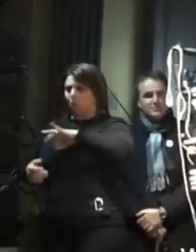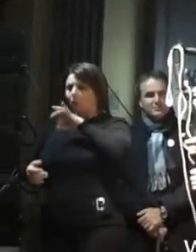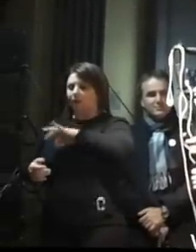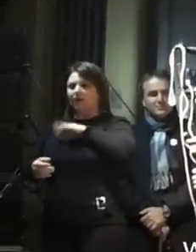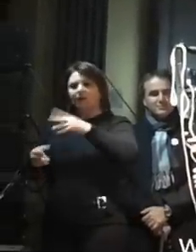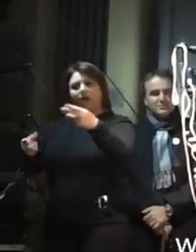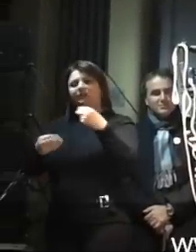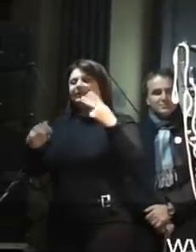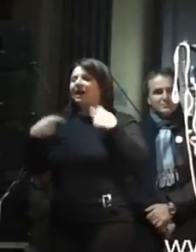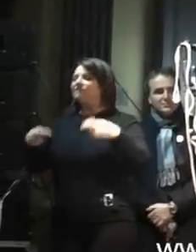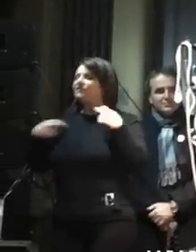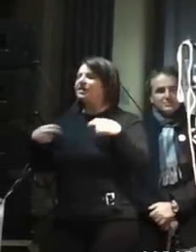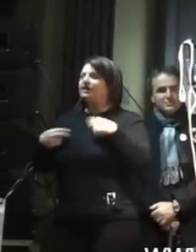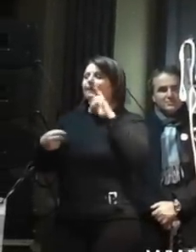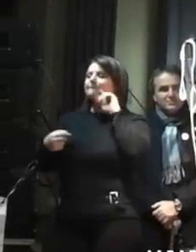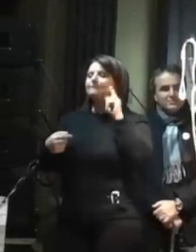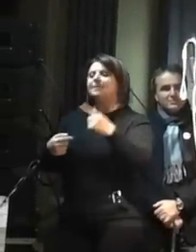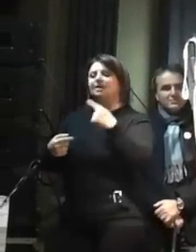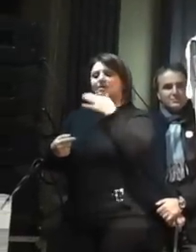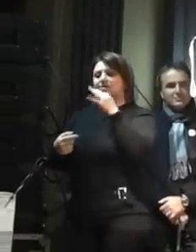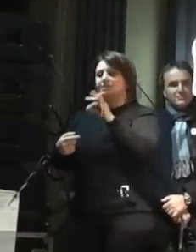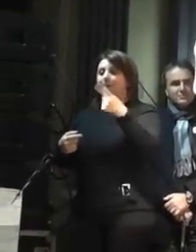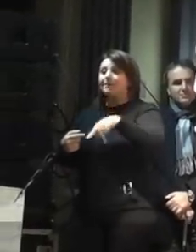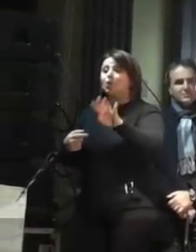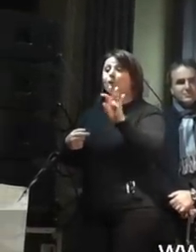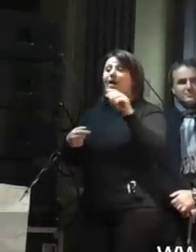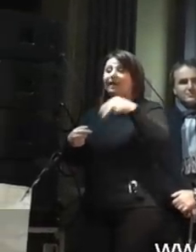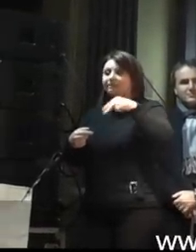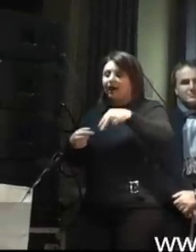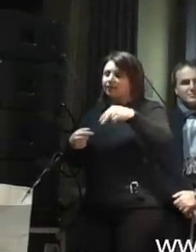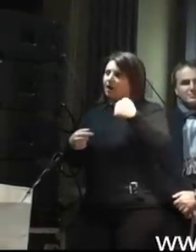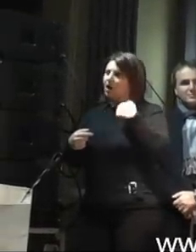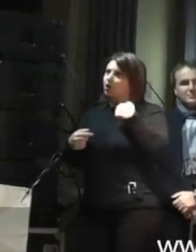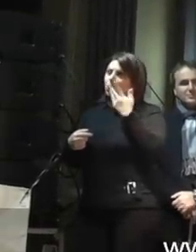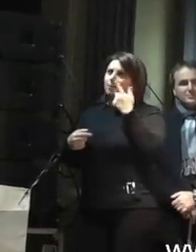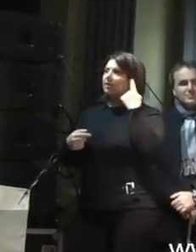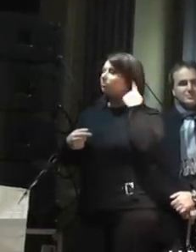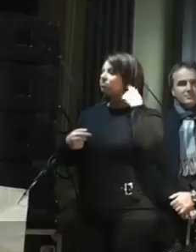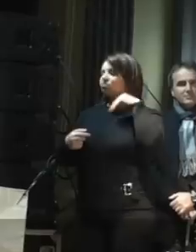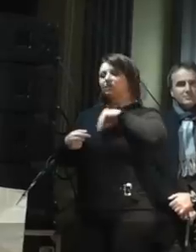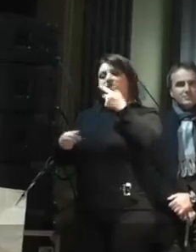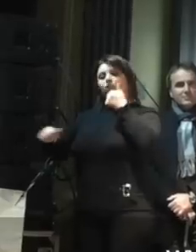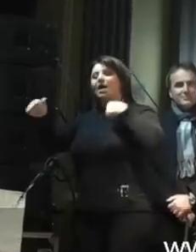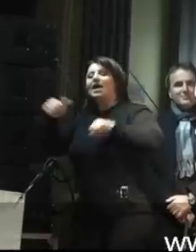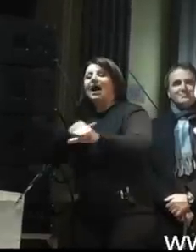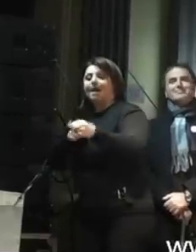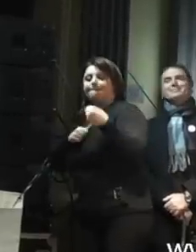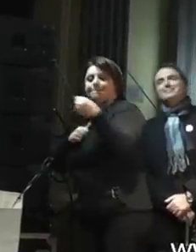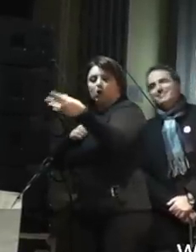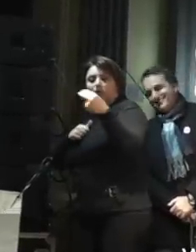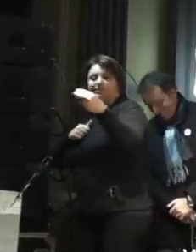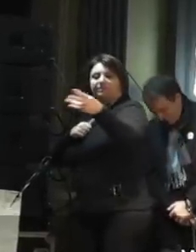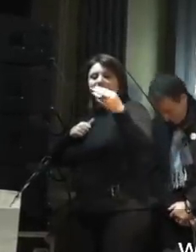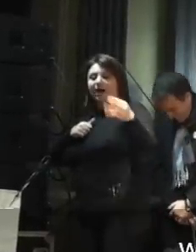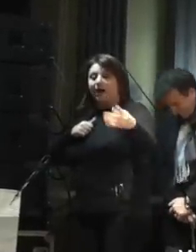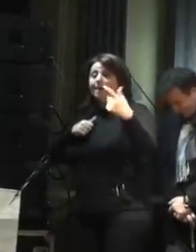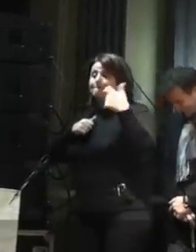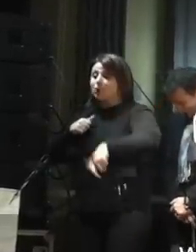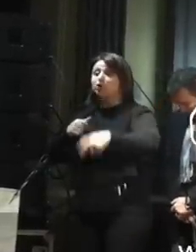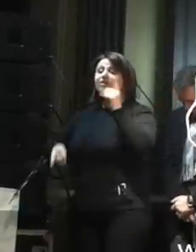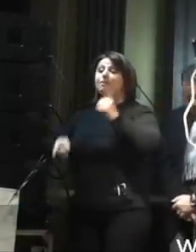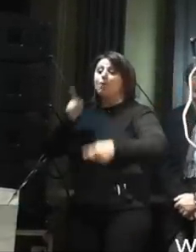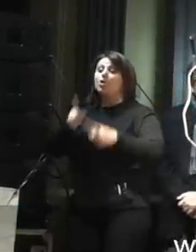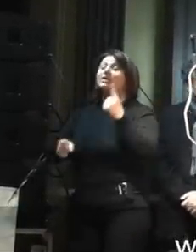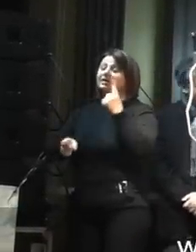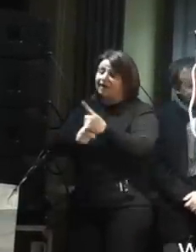modo meraviglioso per 40 anni, sentivo il dovere di darvi qualcosa indietro, perché questo, perché la politica